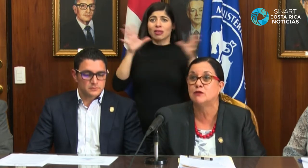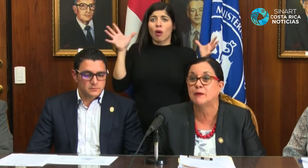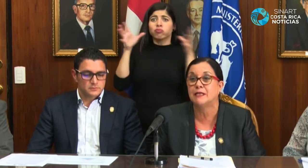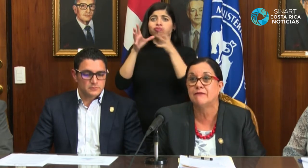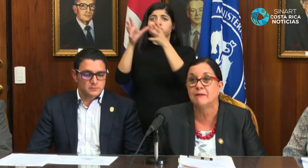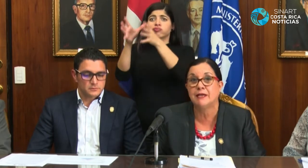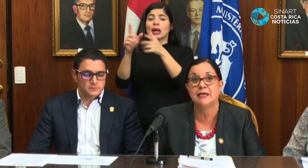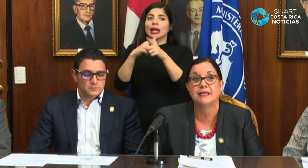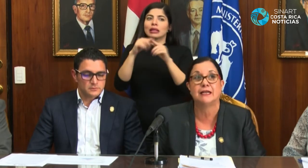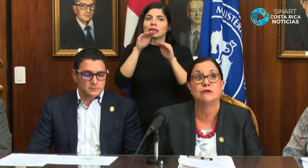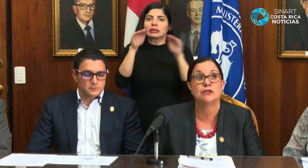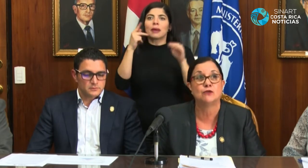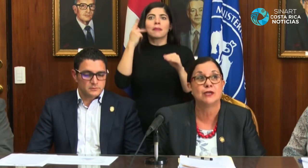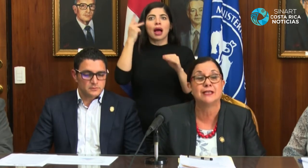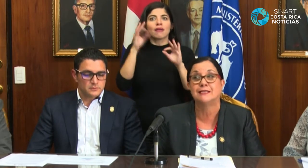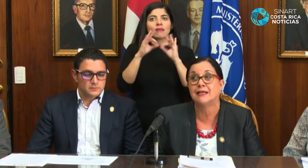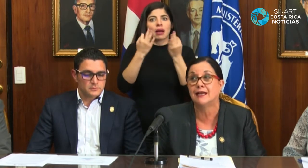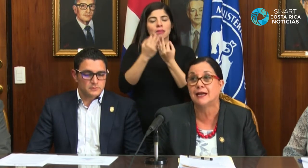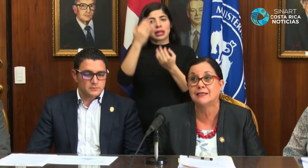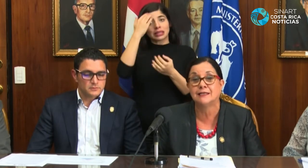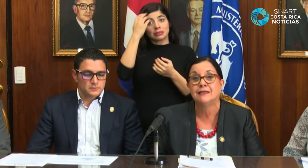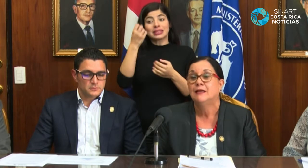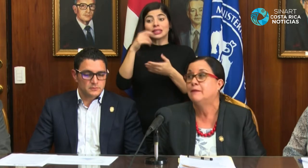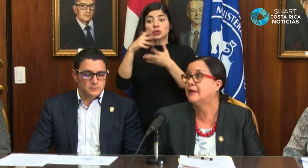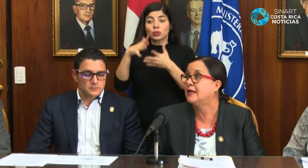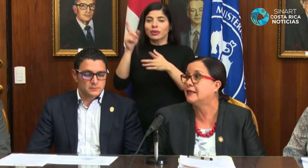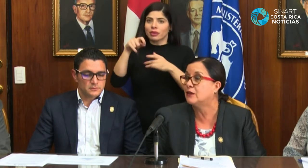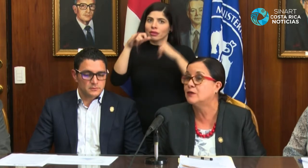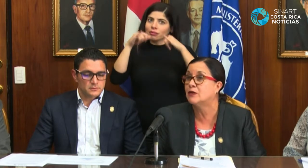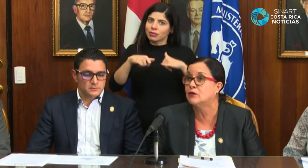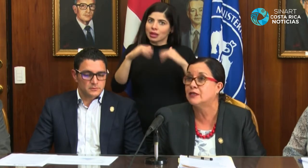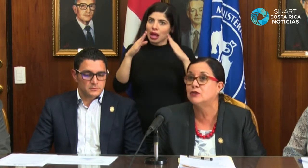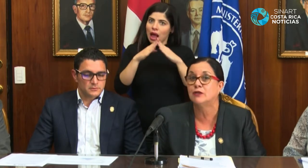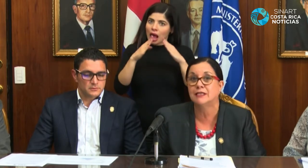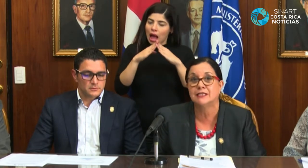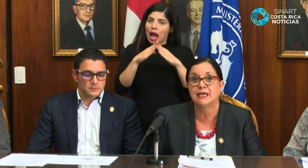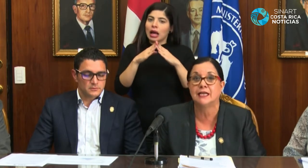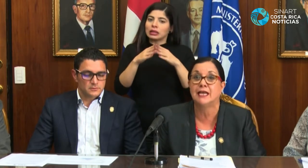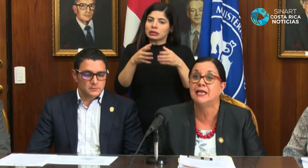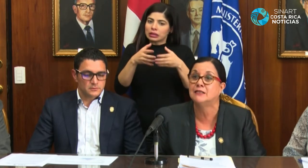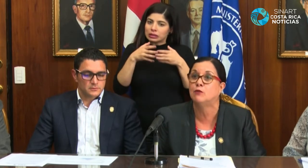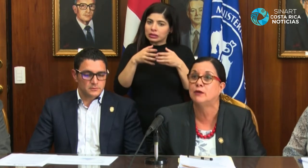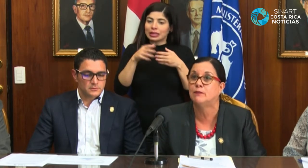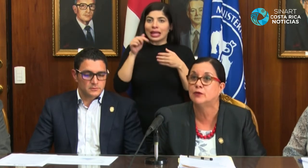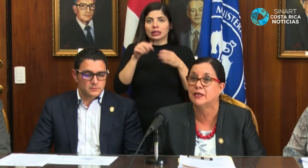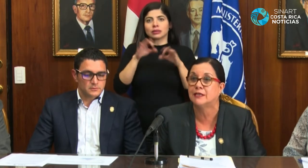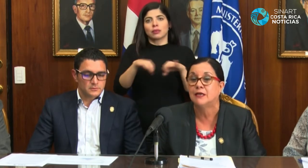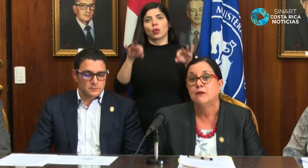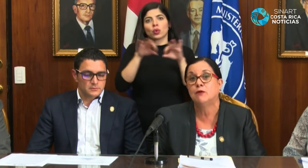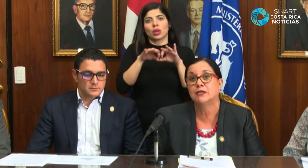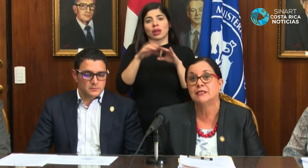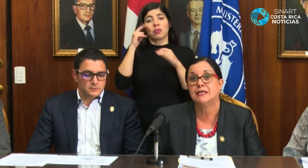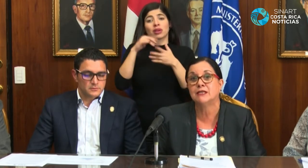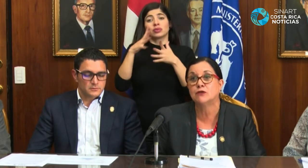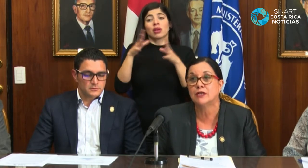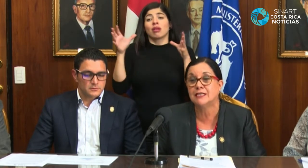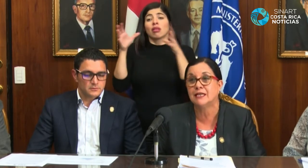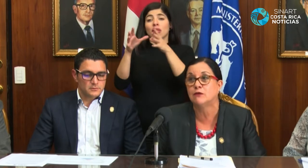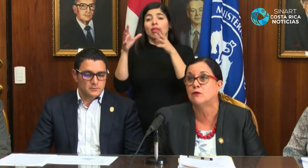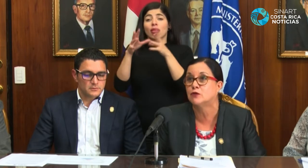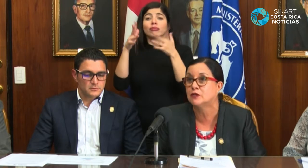también a los padres de familia que tener los estudiantes en la casa, ¿verdad?, dando esa contención necesaria es muy importante, porque si